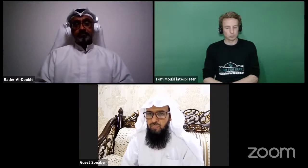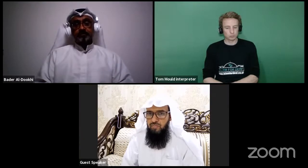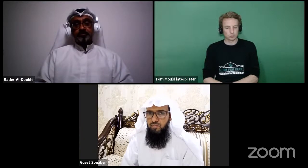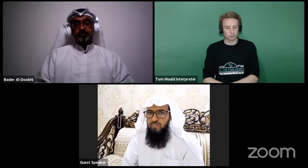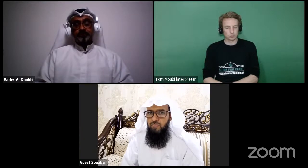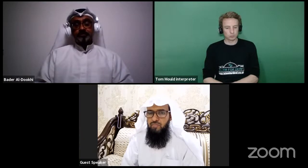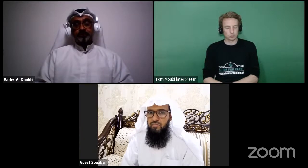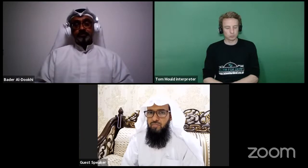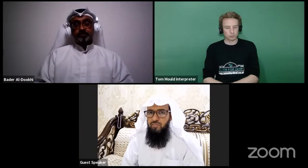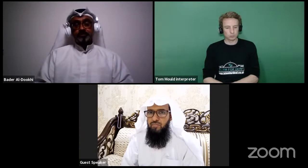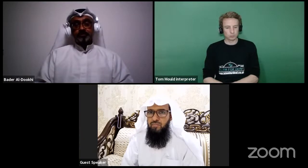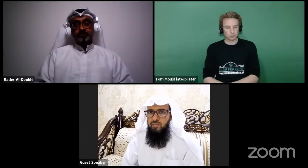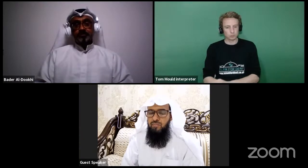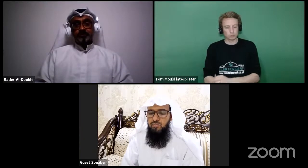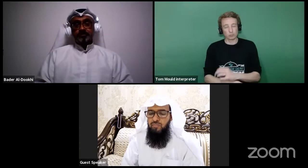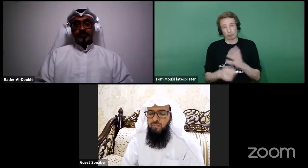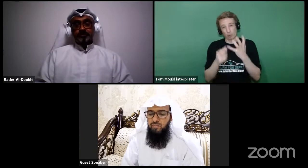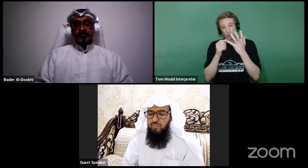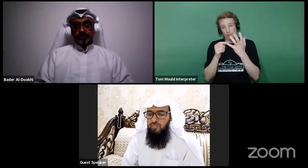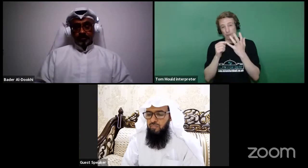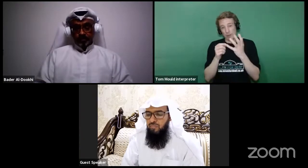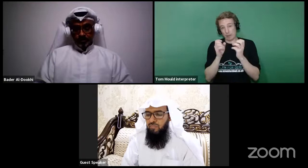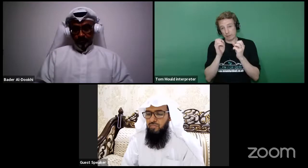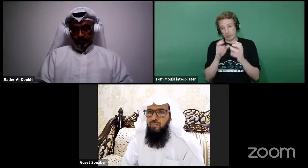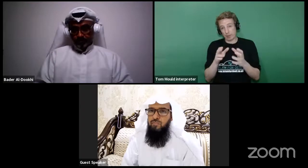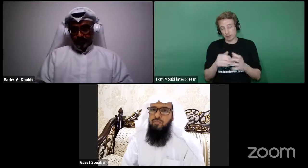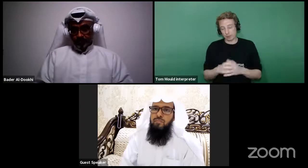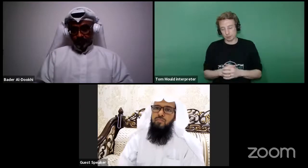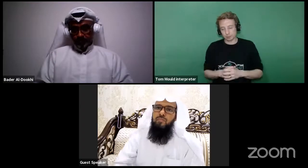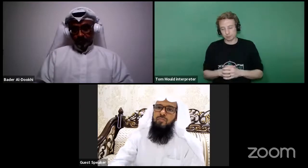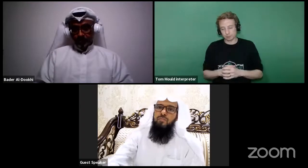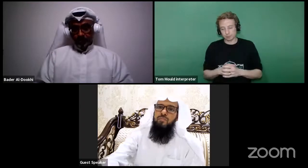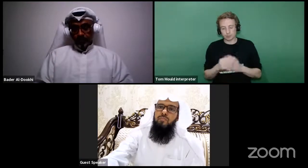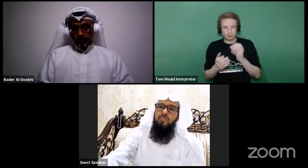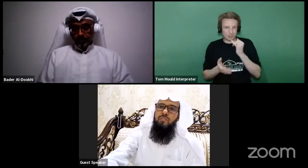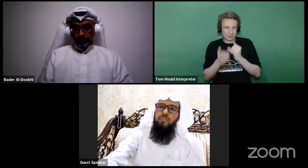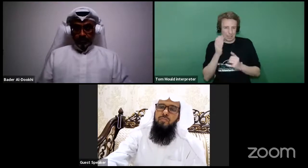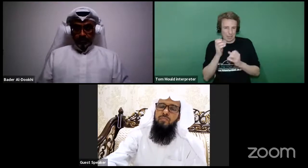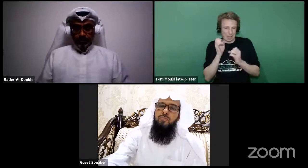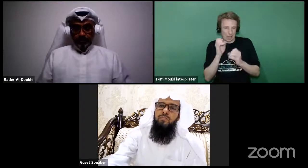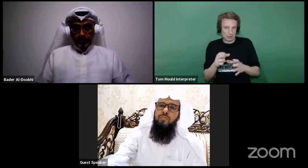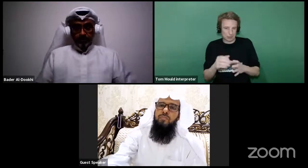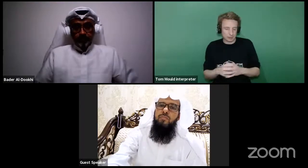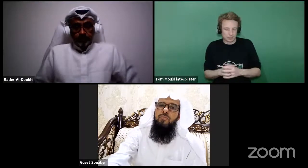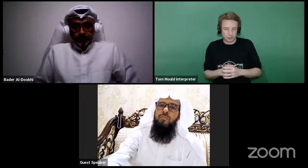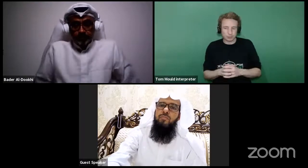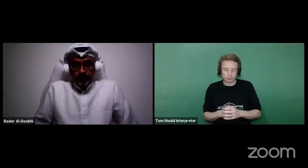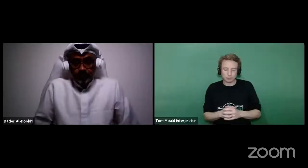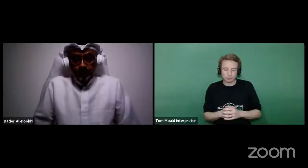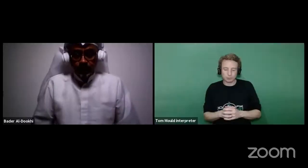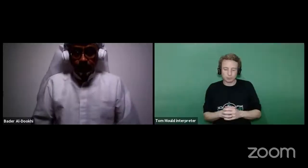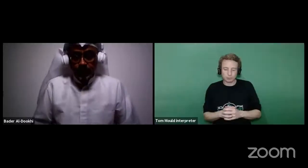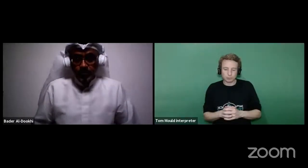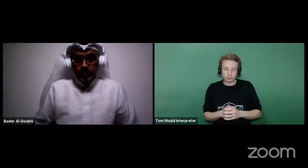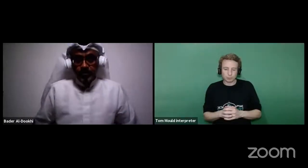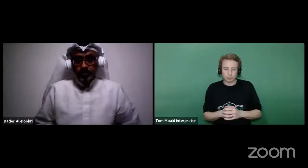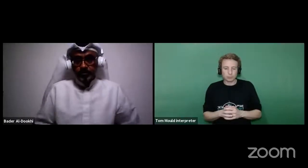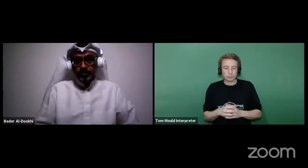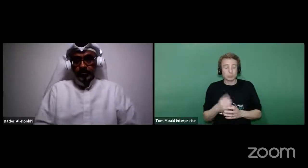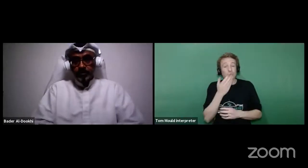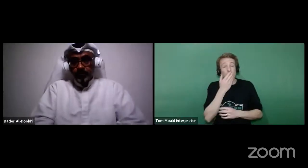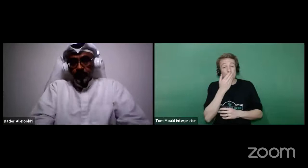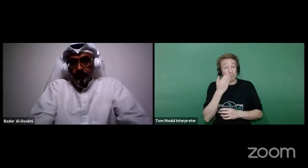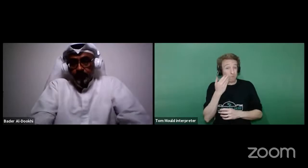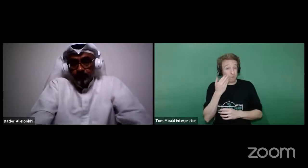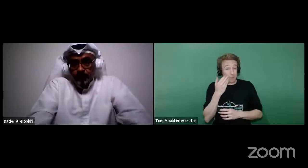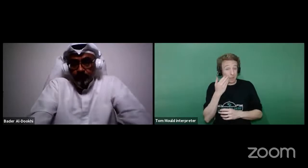The fifth point is that, and this will be our final point for tonight, is that fasting,